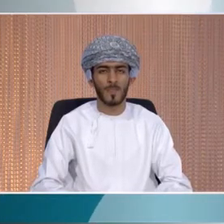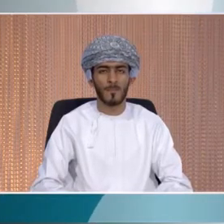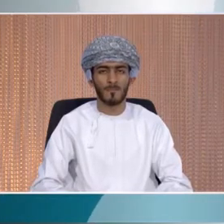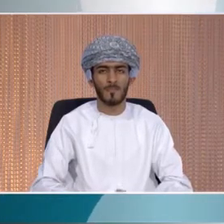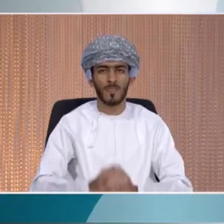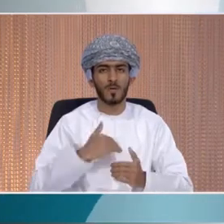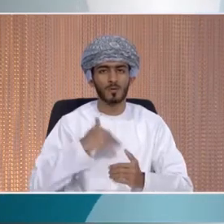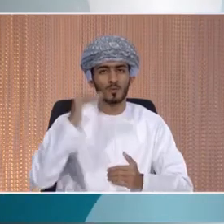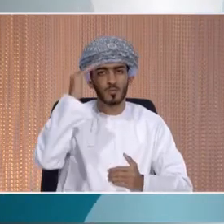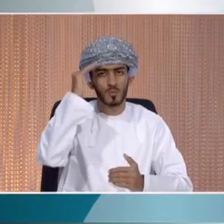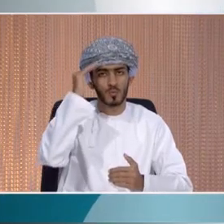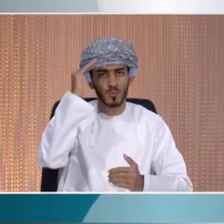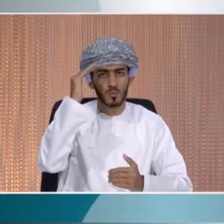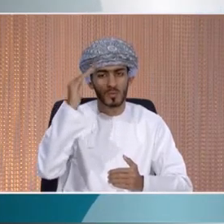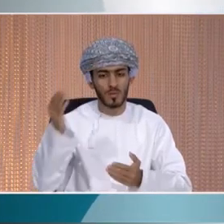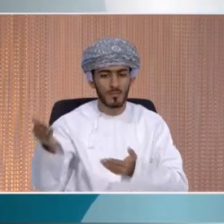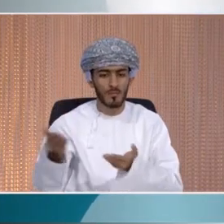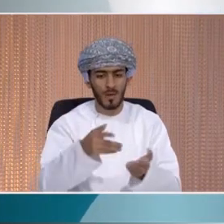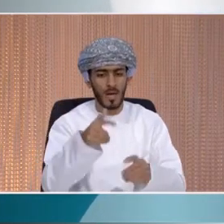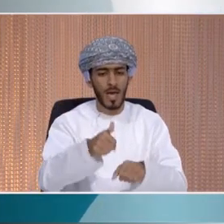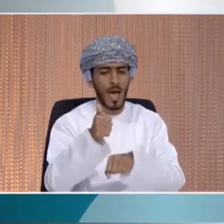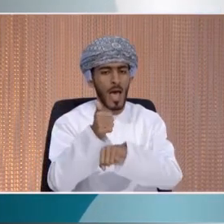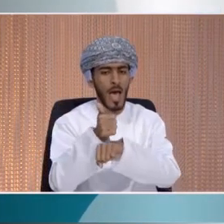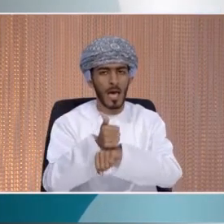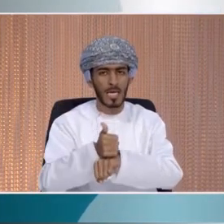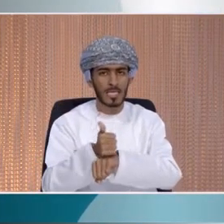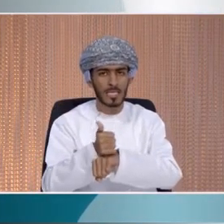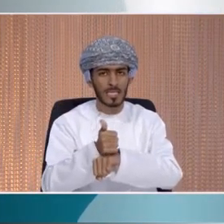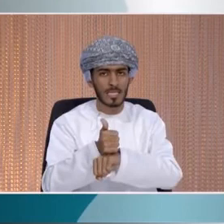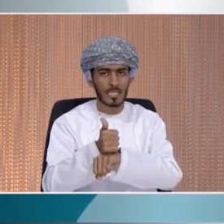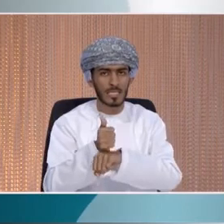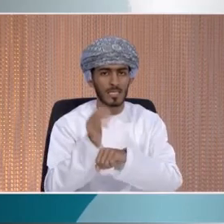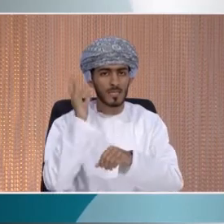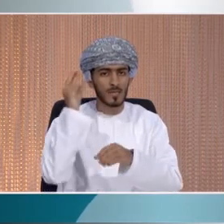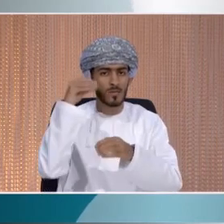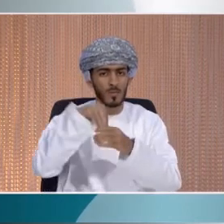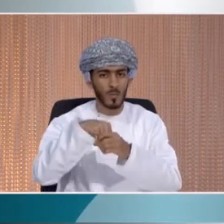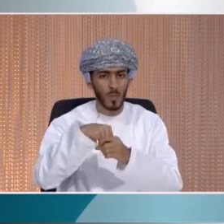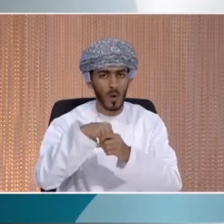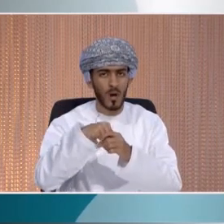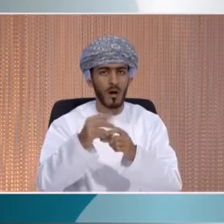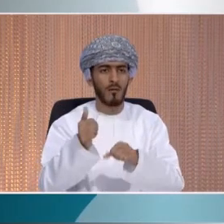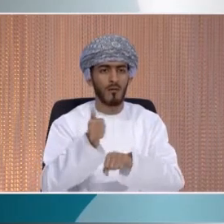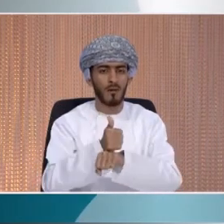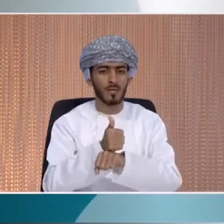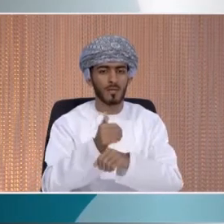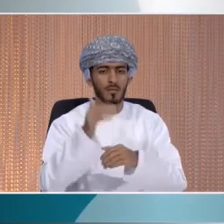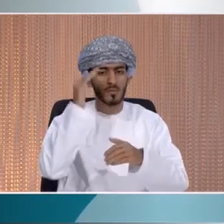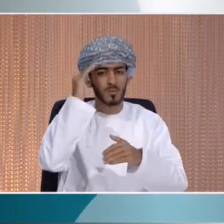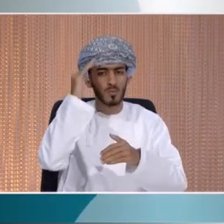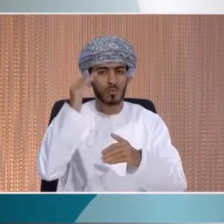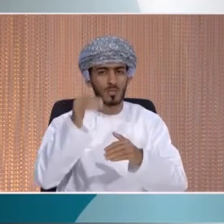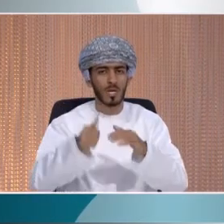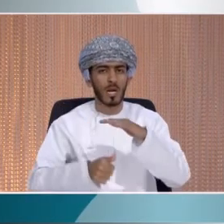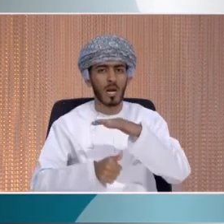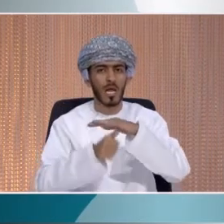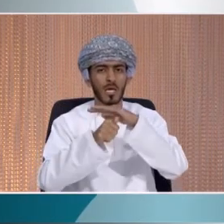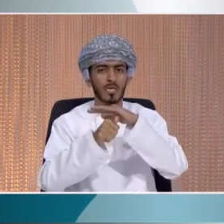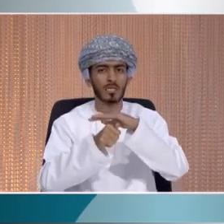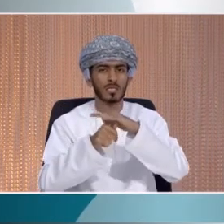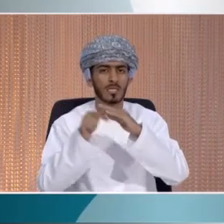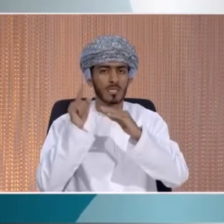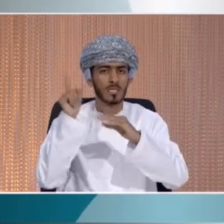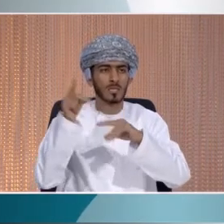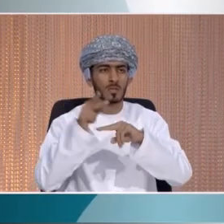أنا أشكر الذي قام على تأسيس الجمعية الخليجية للإعاقة هو الشيخ معالي الشيخ دعيق الخليفة الذي